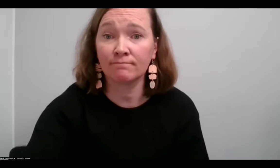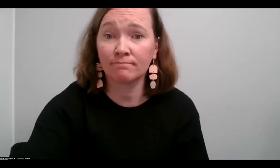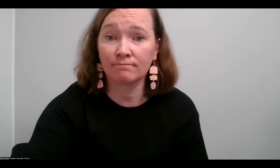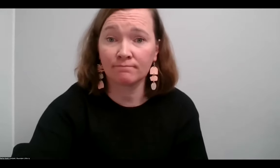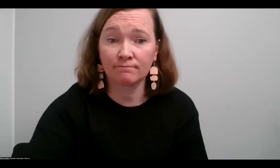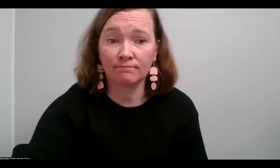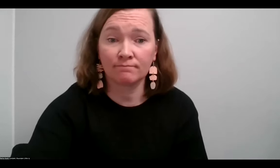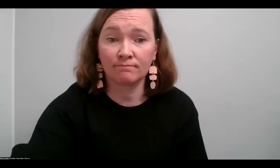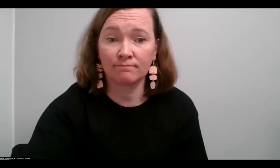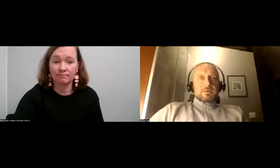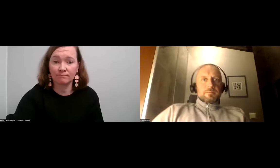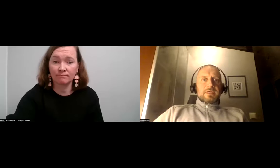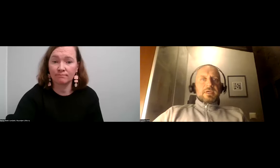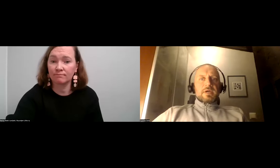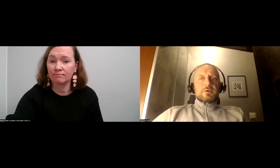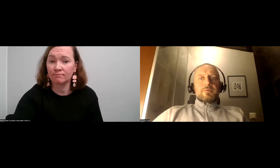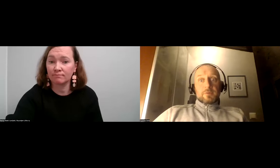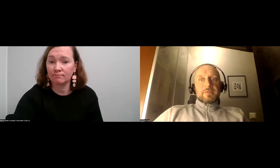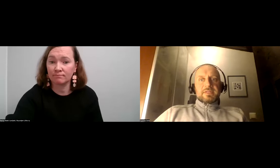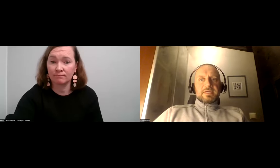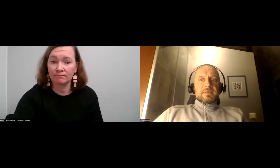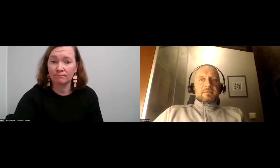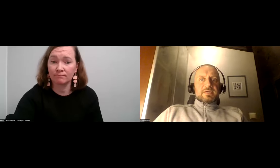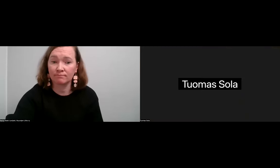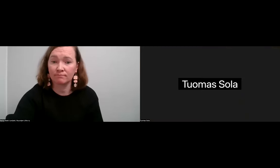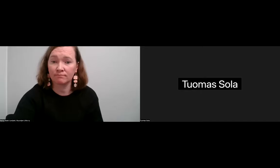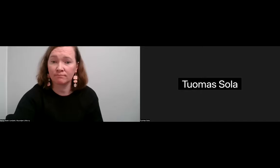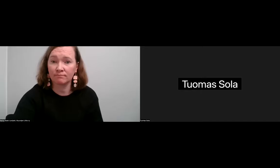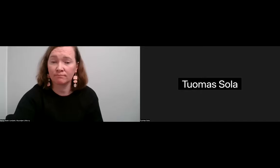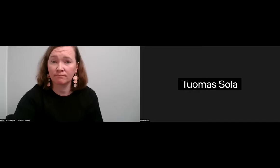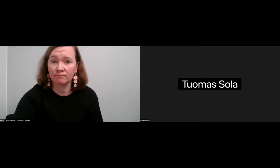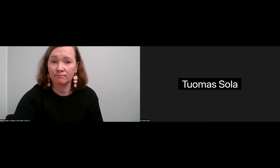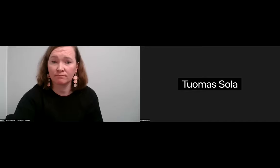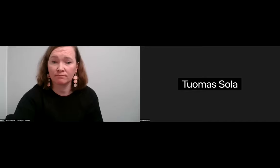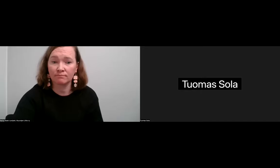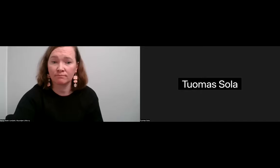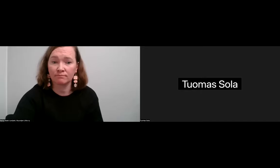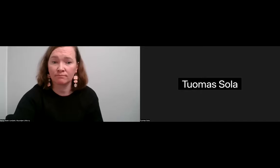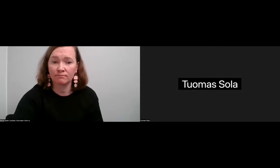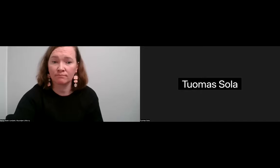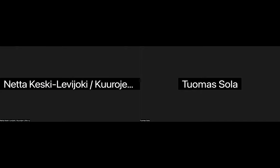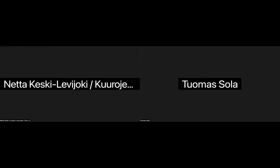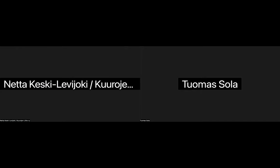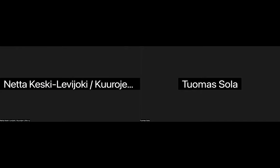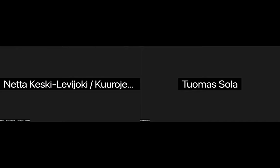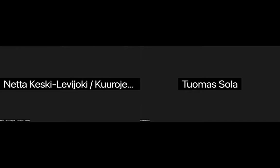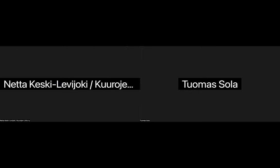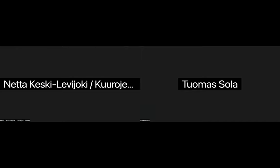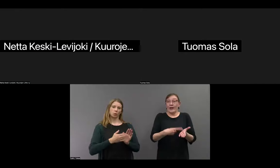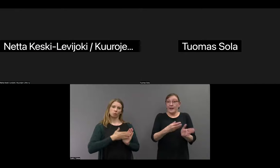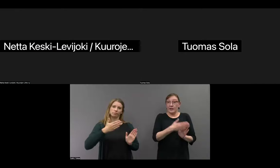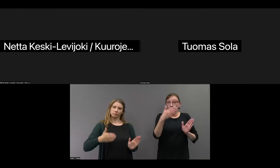vielä? Joo, ihan hyviä kommentteja ja tosiaan tämän kokeilun myötä niin hätäkeskuslaitos